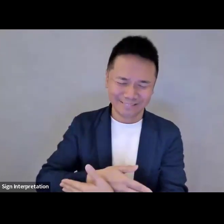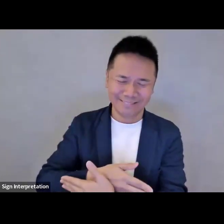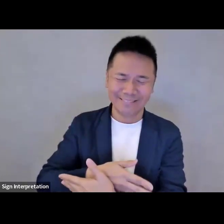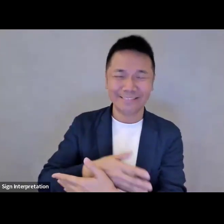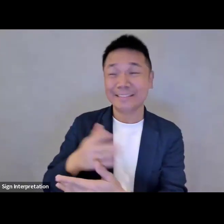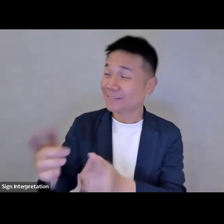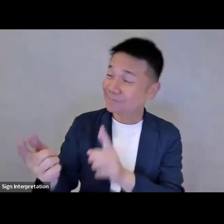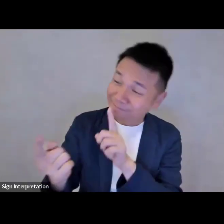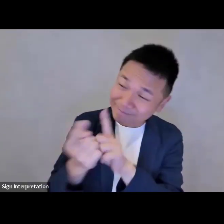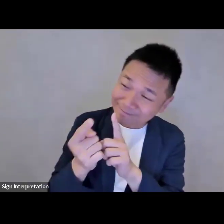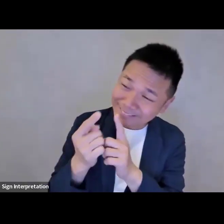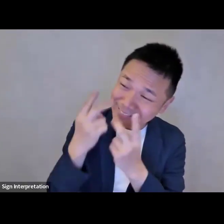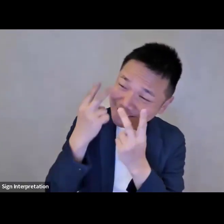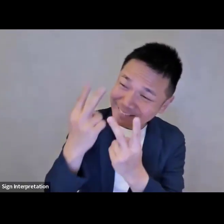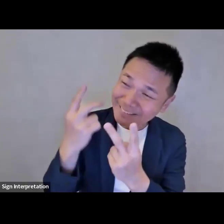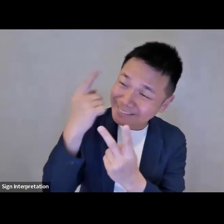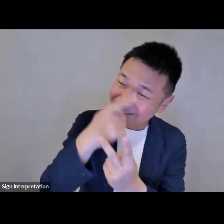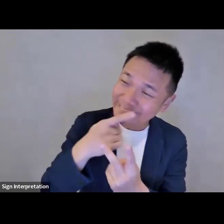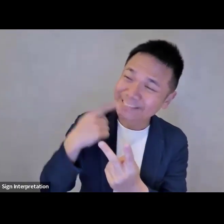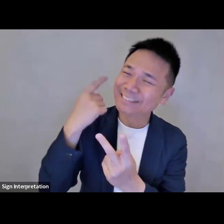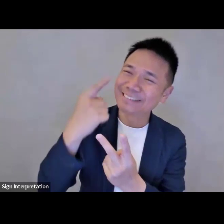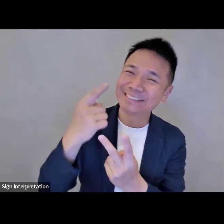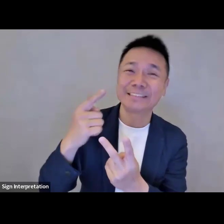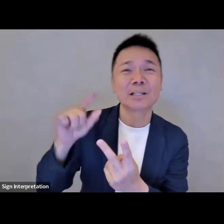我非常高兴能够